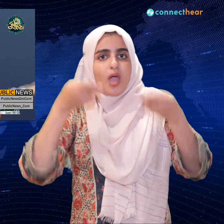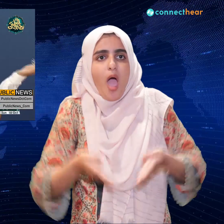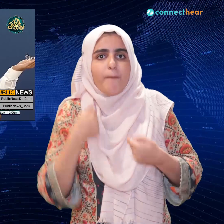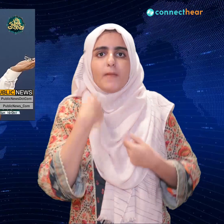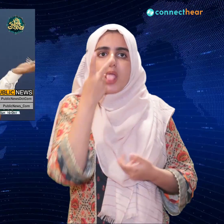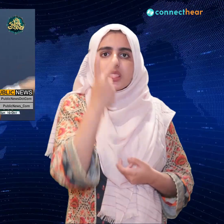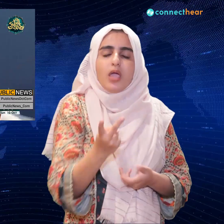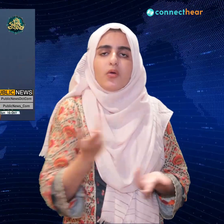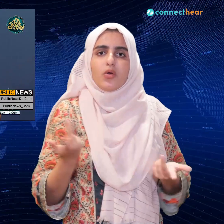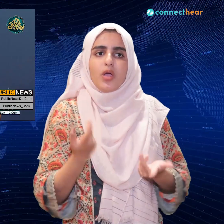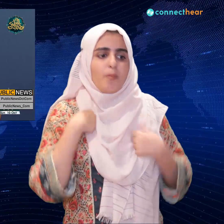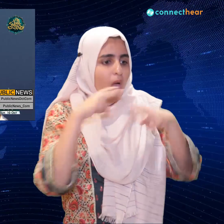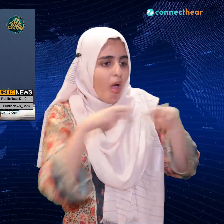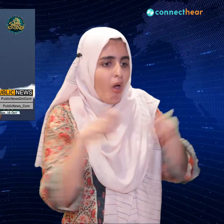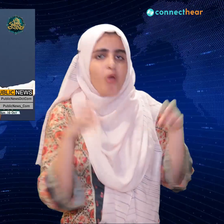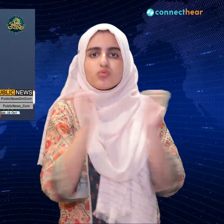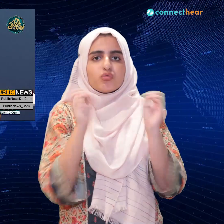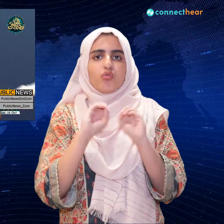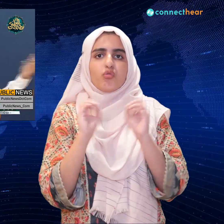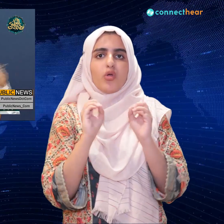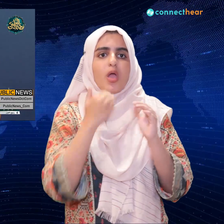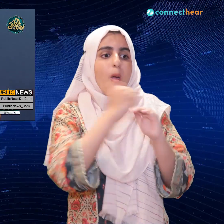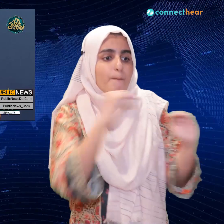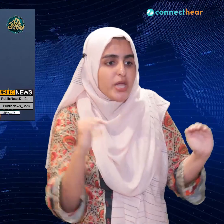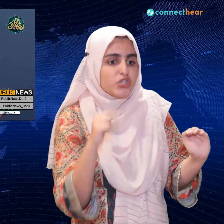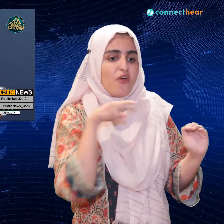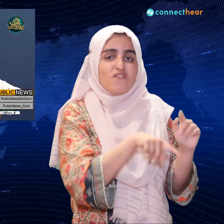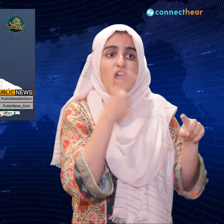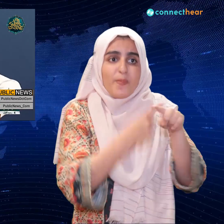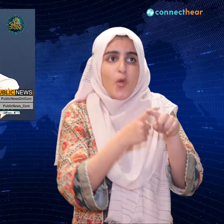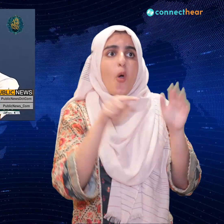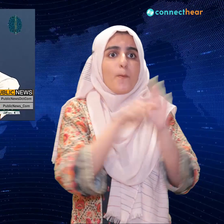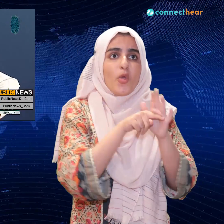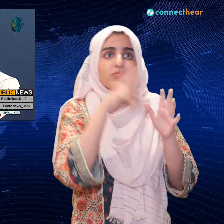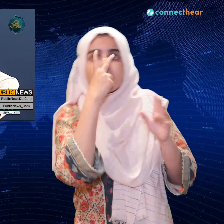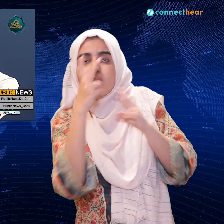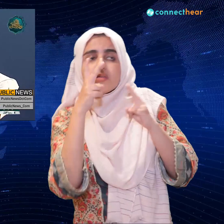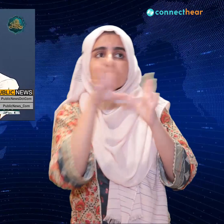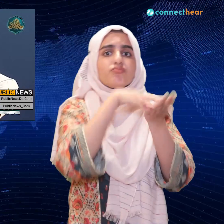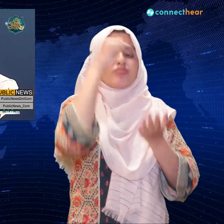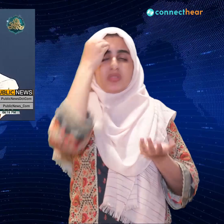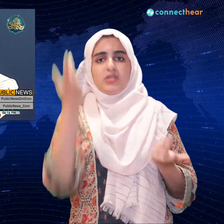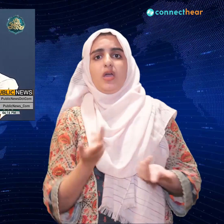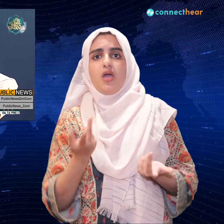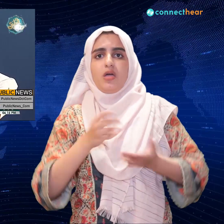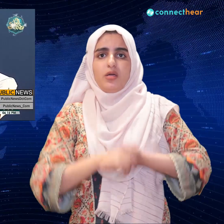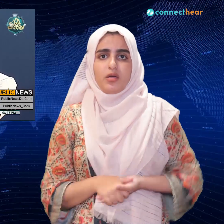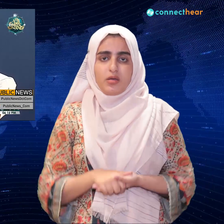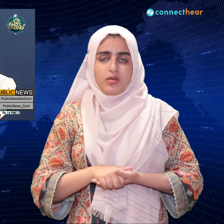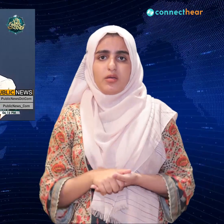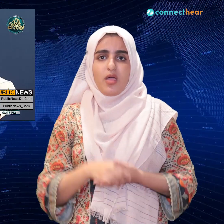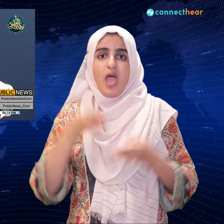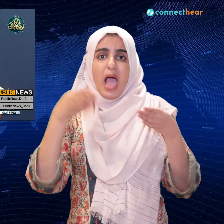کہ ہمارا کوئی اپنی ریسرچ ہی نہیں ہے کہ ہمارے بچوں کے اوپر یا کیا امپیکٹ پڑ رہا ہے. تو میں چاہتا ہوں کہ اب جو جب